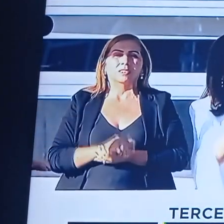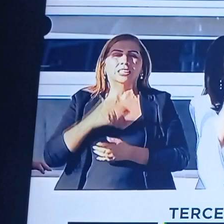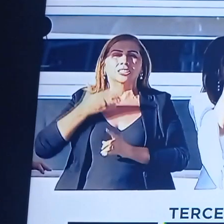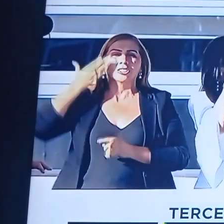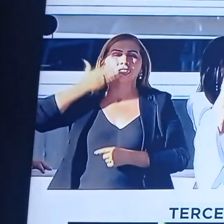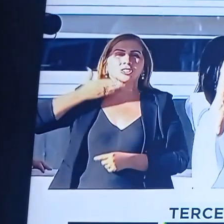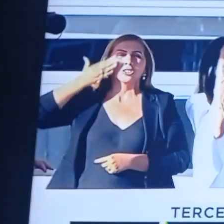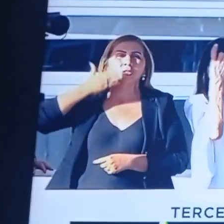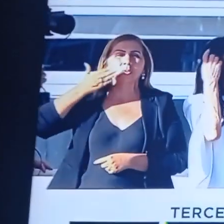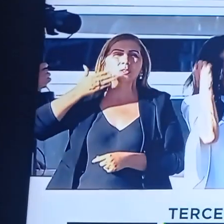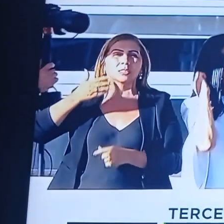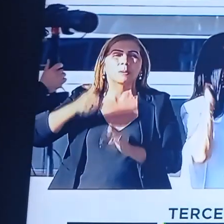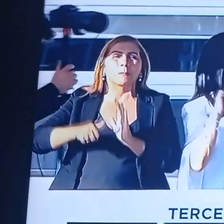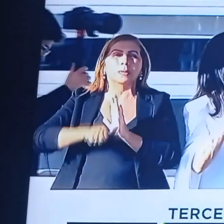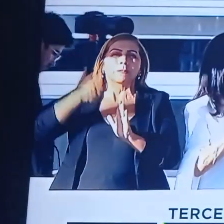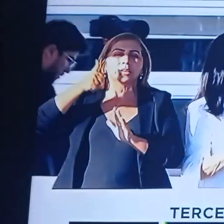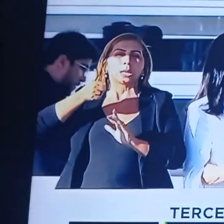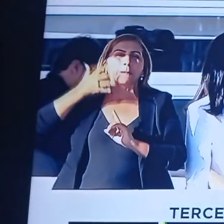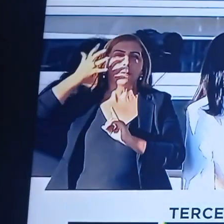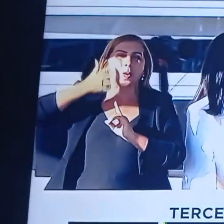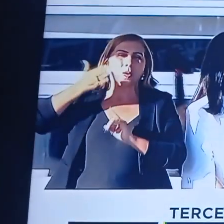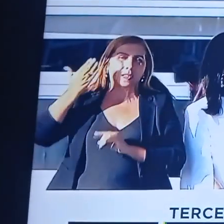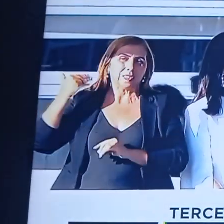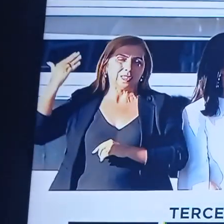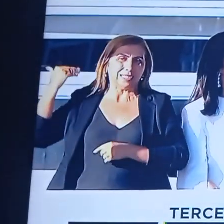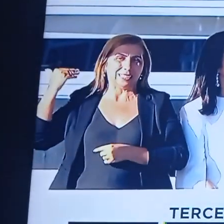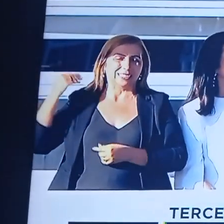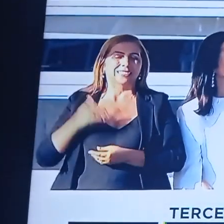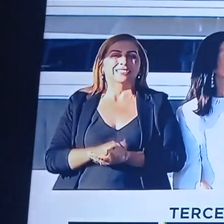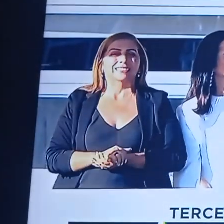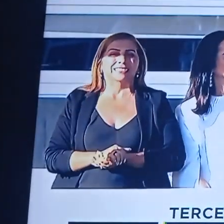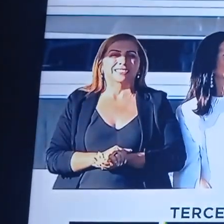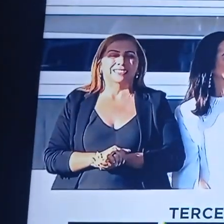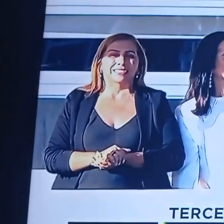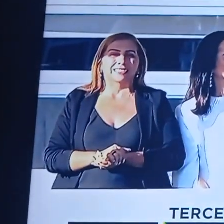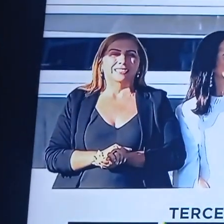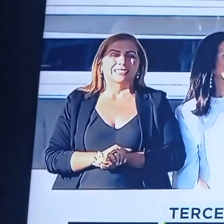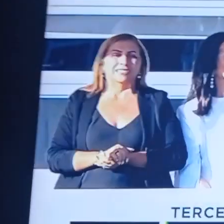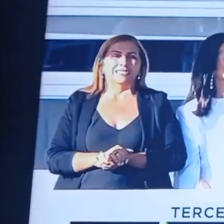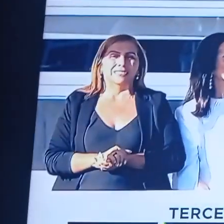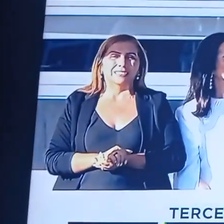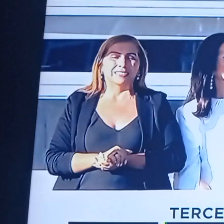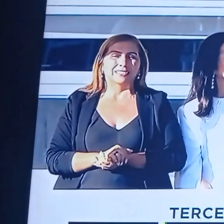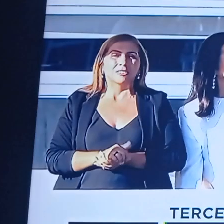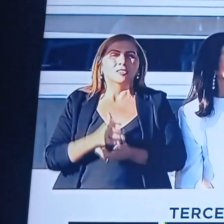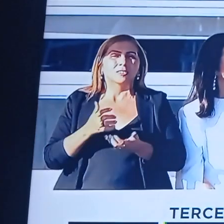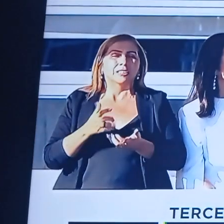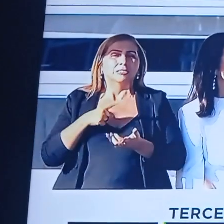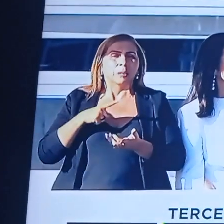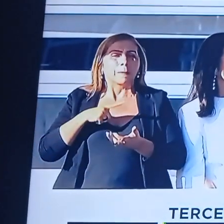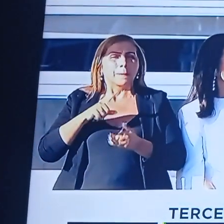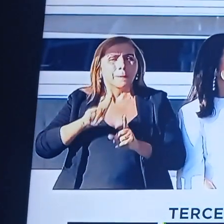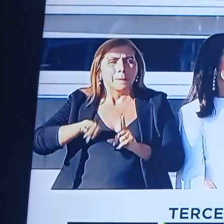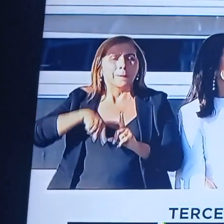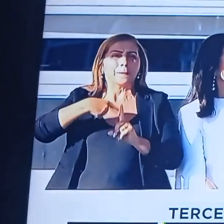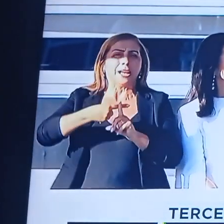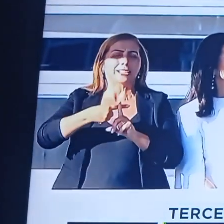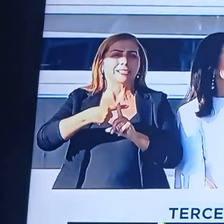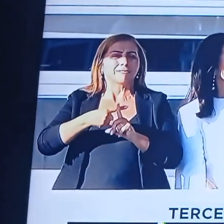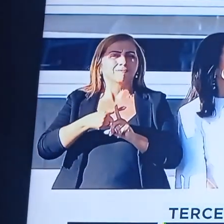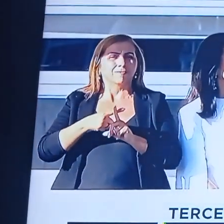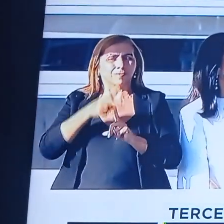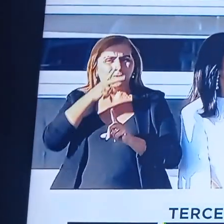discurso da minha primeira posse na Previdência em 2003. E o que li tornou ainda mais